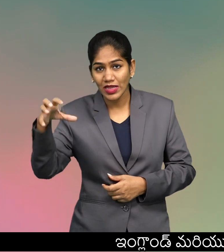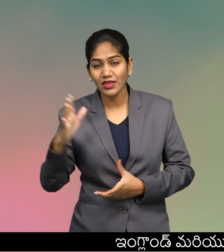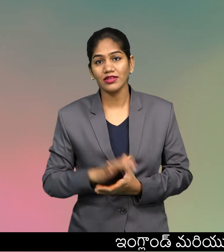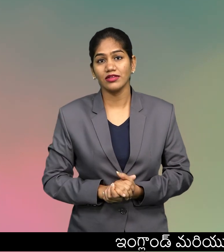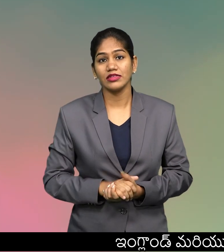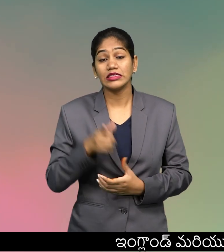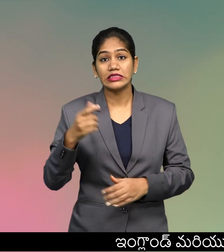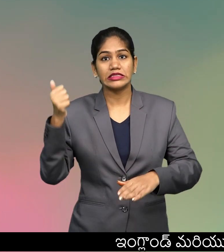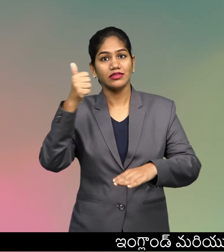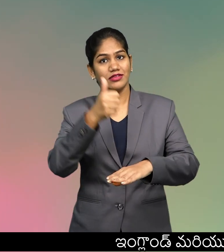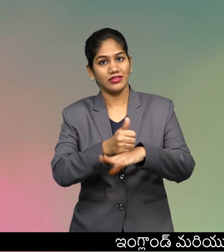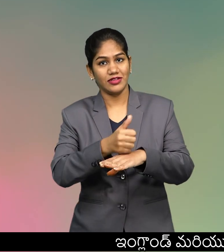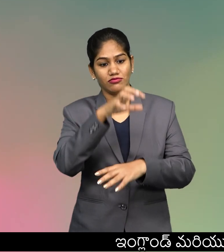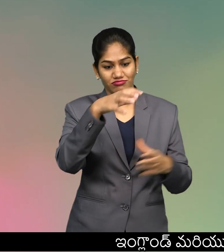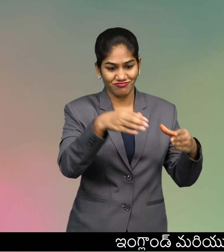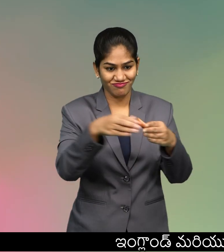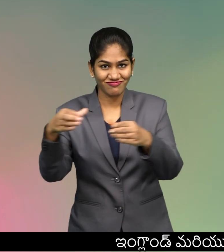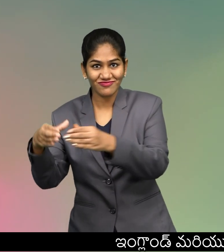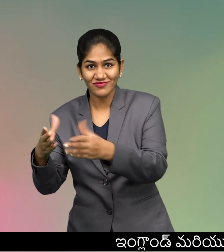ఇంగ్లండ్ మరియు ఇతర యూరోపియన్ దేశాలు